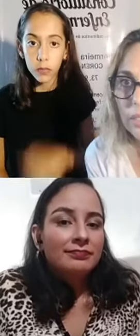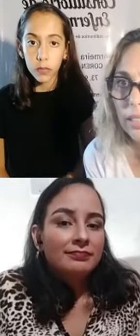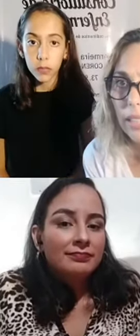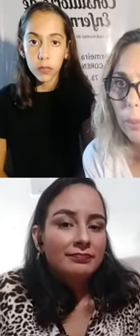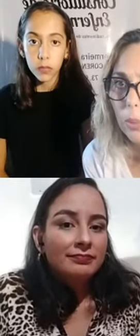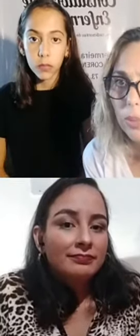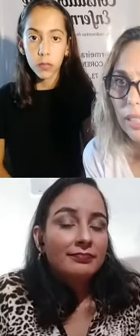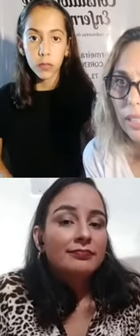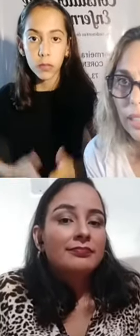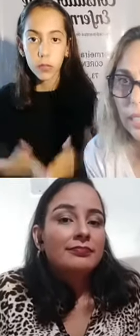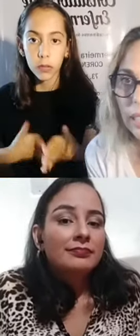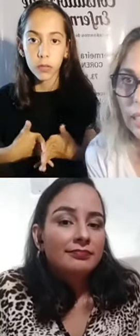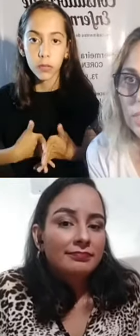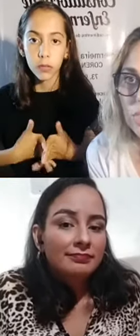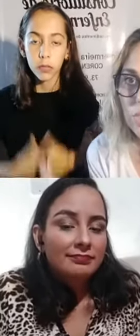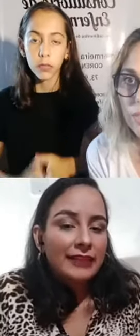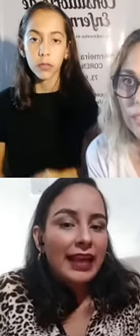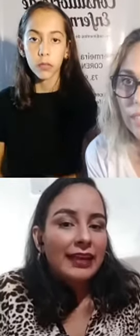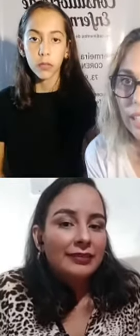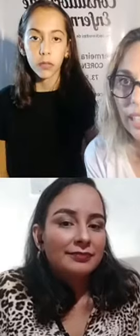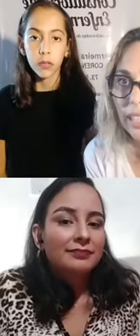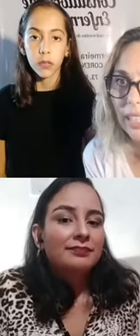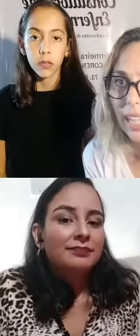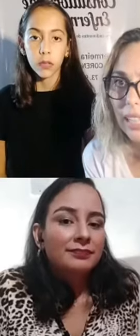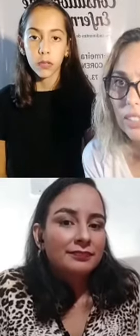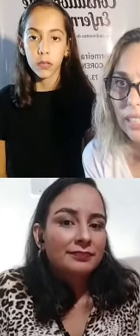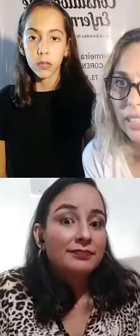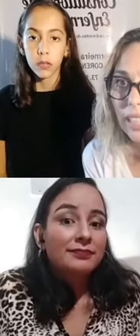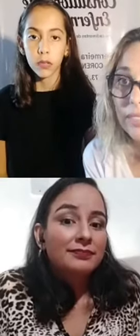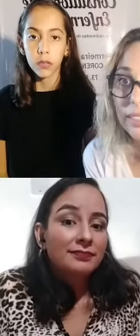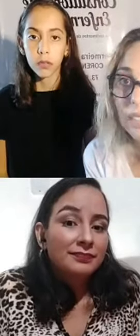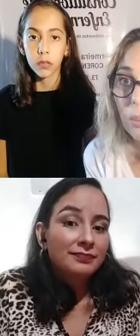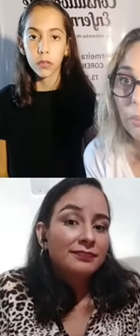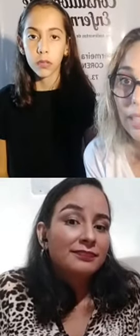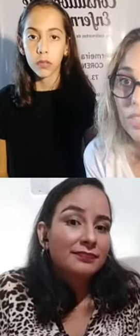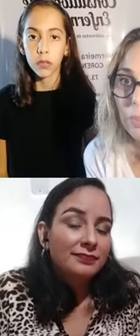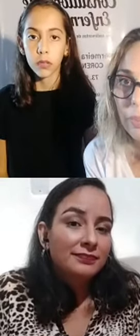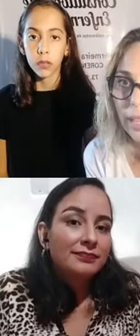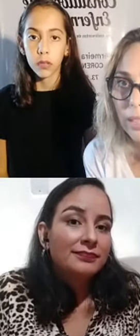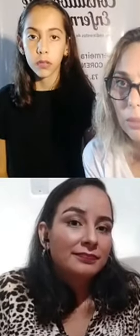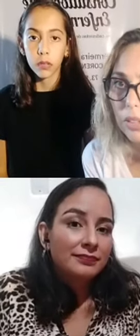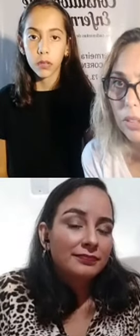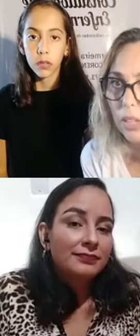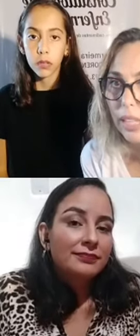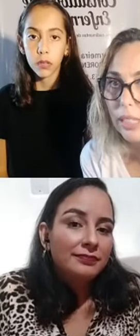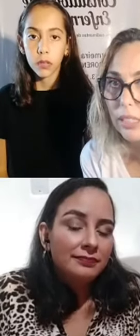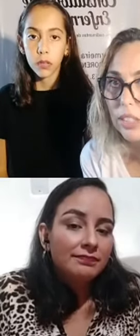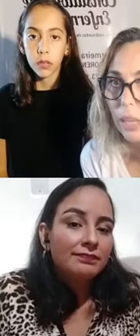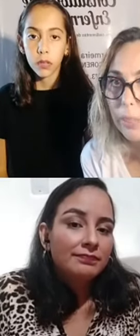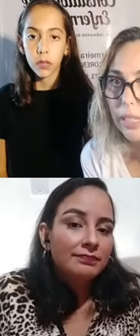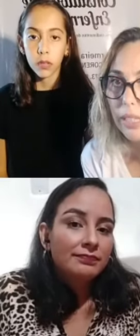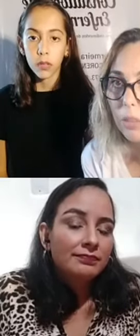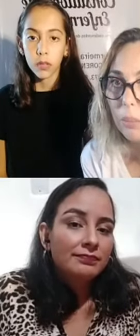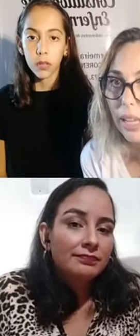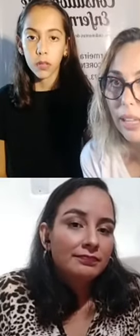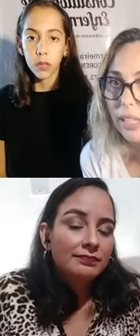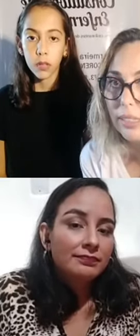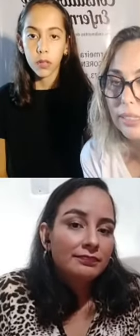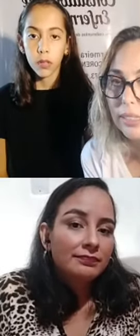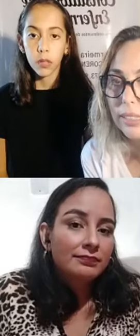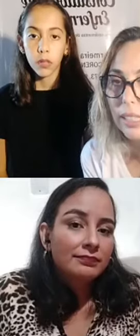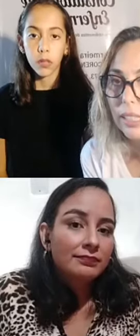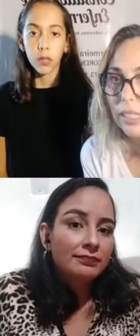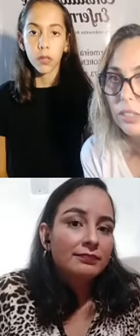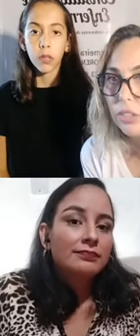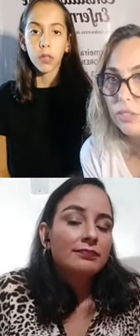moramos em Itabuna. Aqui a gente vê a realidade da televisão mais de perto. Meus colegas já perderam